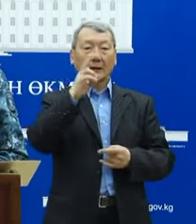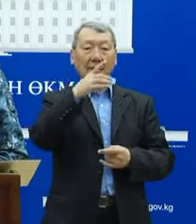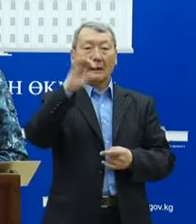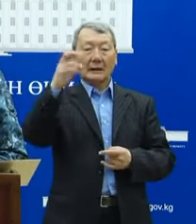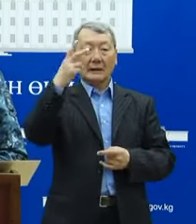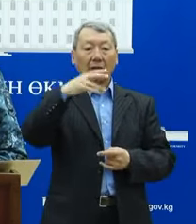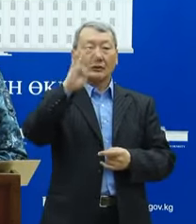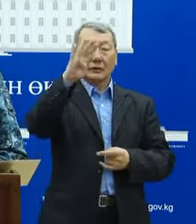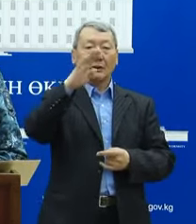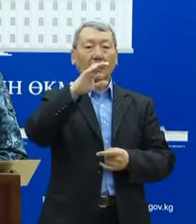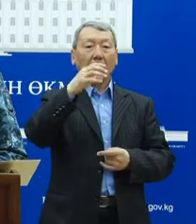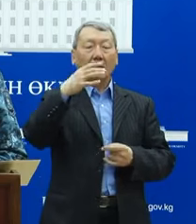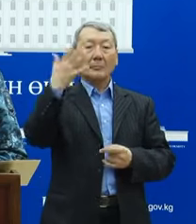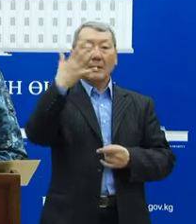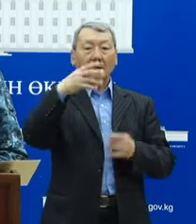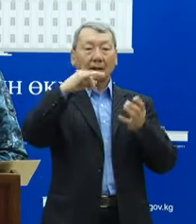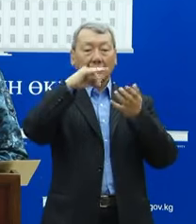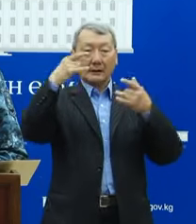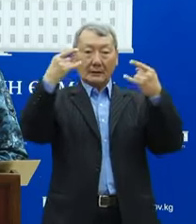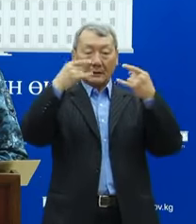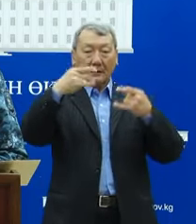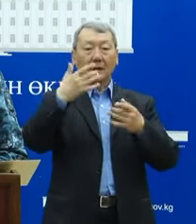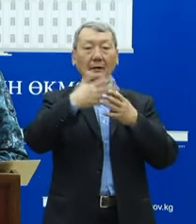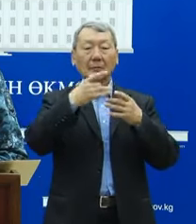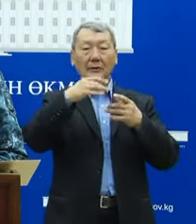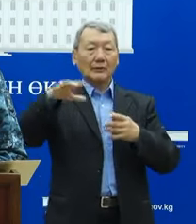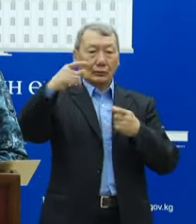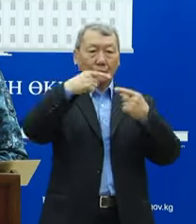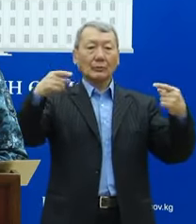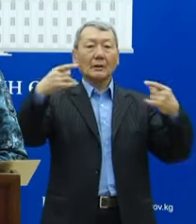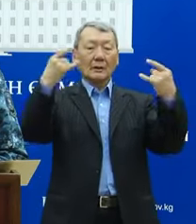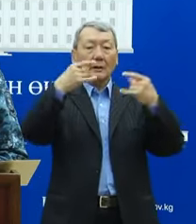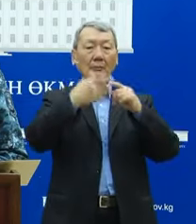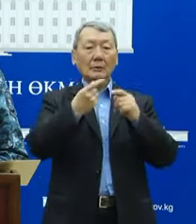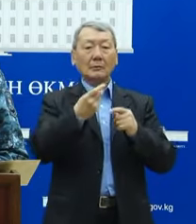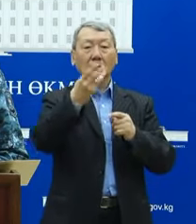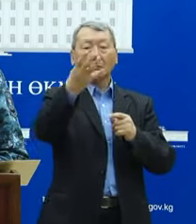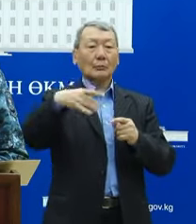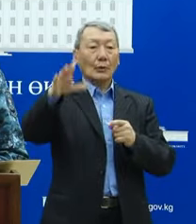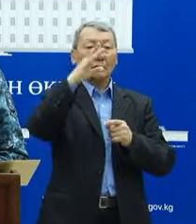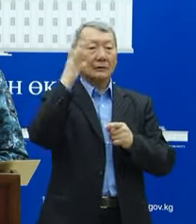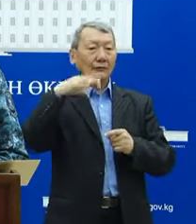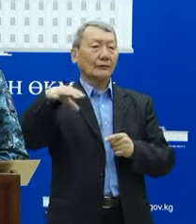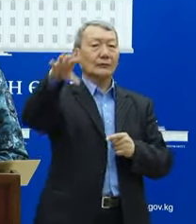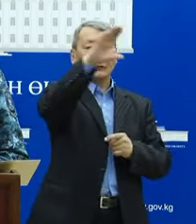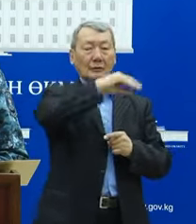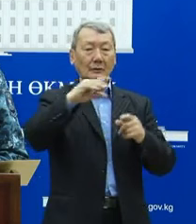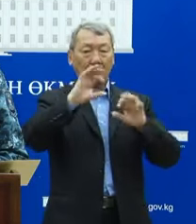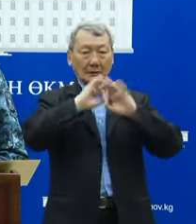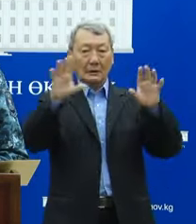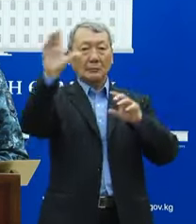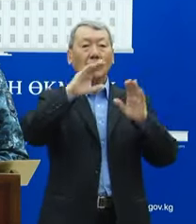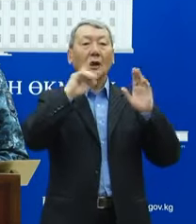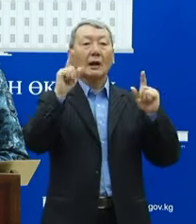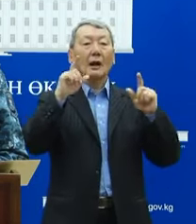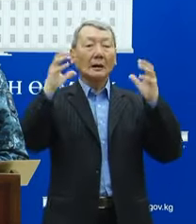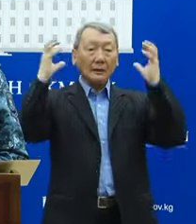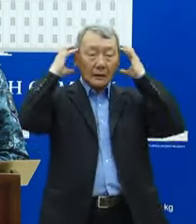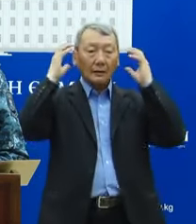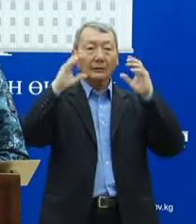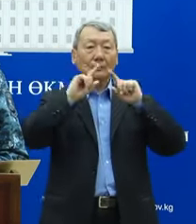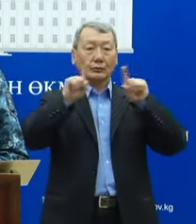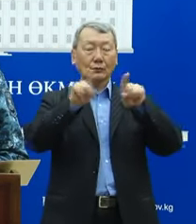Алатоо 24, Пирамида, 5-й канал, областные телекомпании и медиа-центры, на радиостанциях ЛФМ, Биринч радио, Кыргыз радиосу, Минкаял ФМ, по